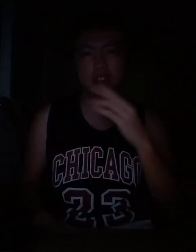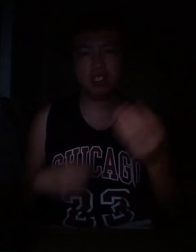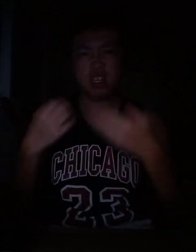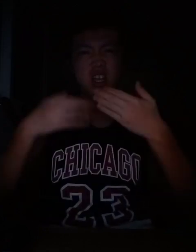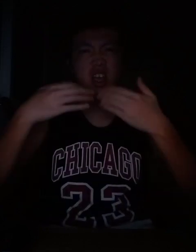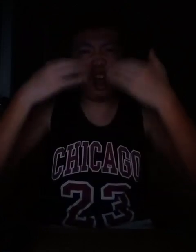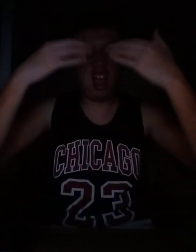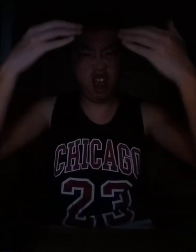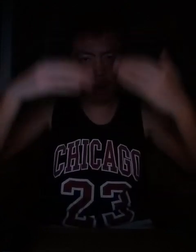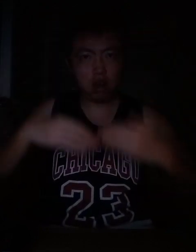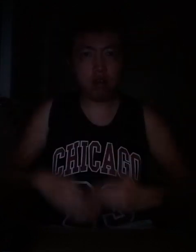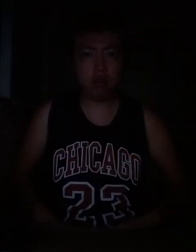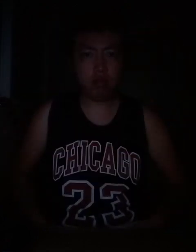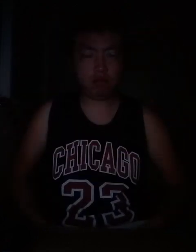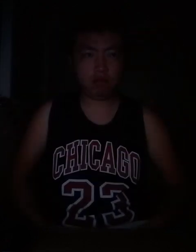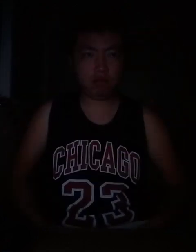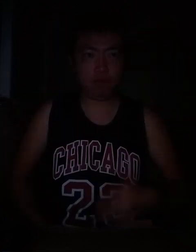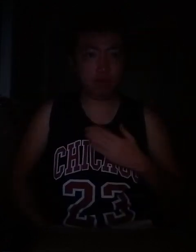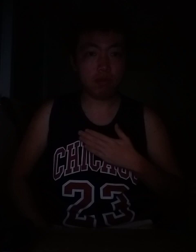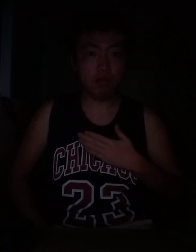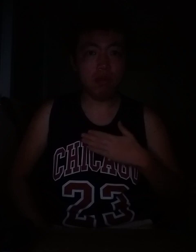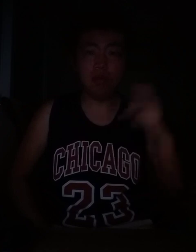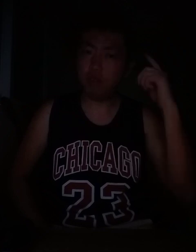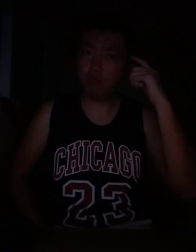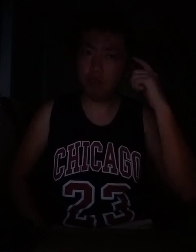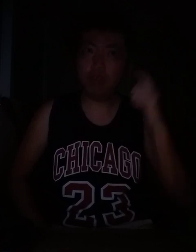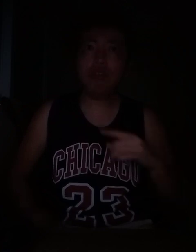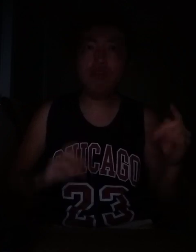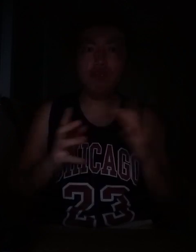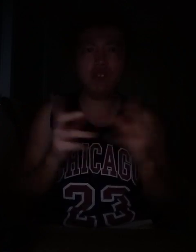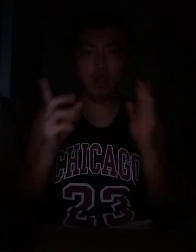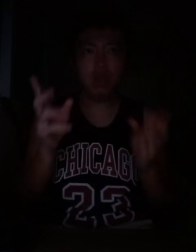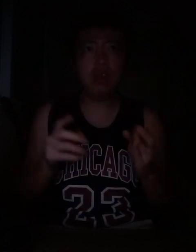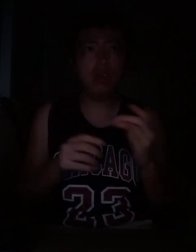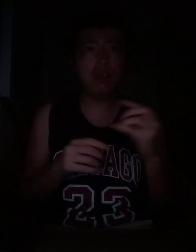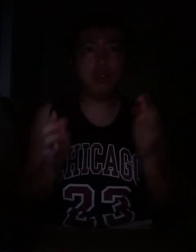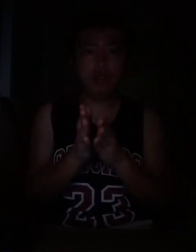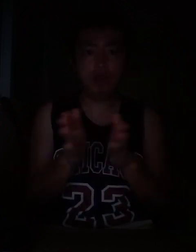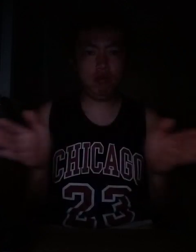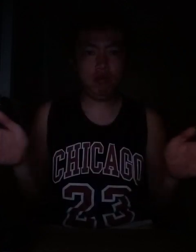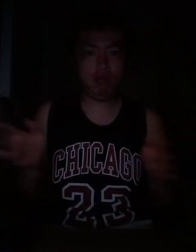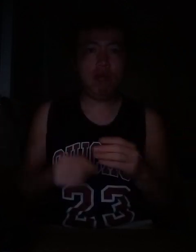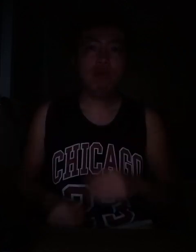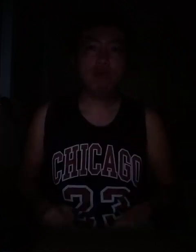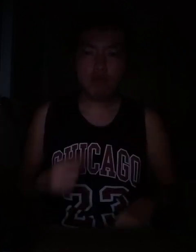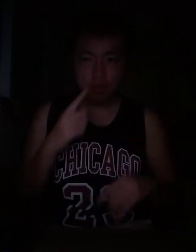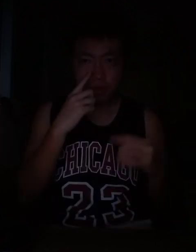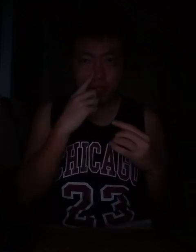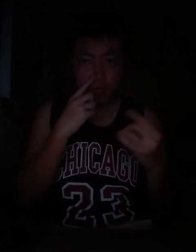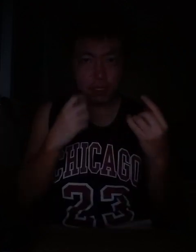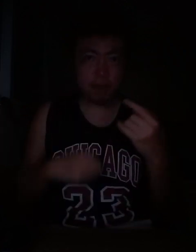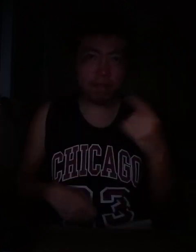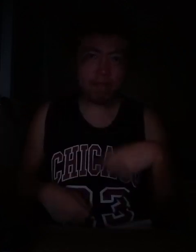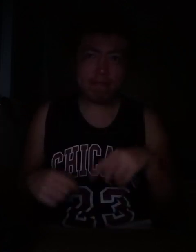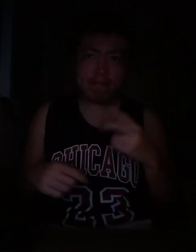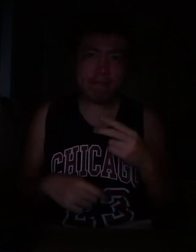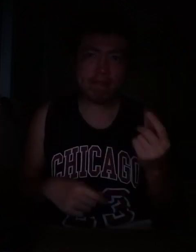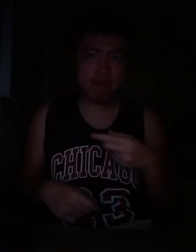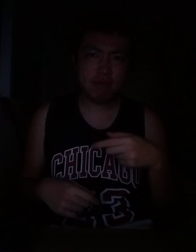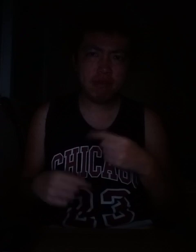높였습니다. 저희가 생각하기에는 그때 일 터지고 그냥 바로 시작을 했어야 되는데 너무 늦장으로 부랴부랴 이렇게